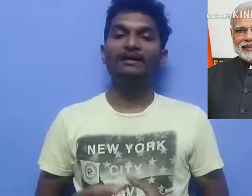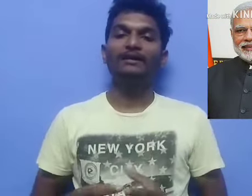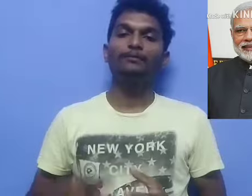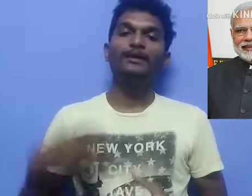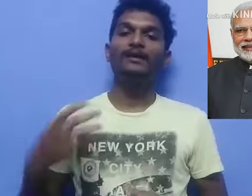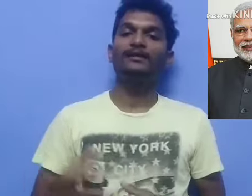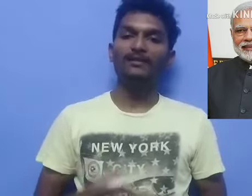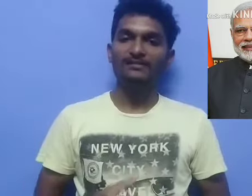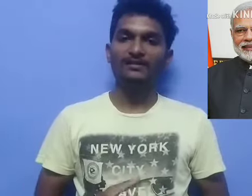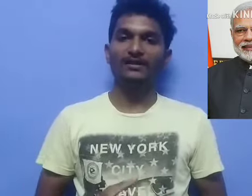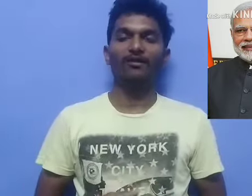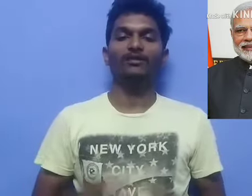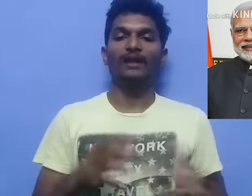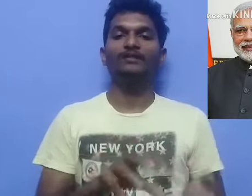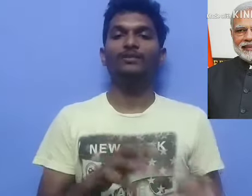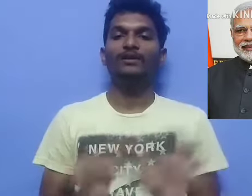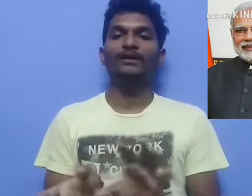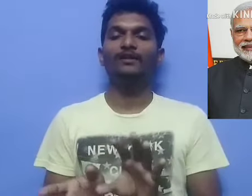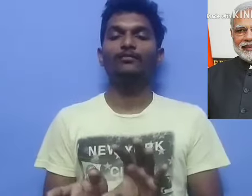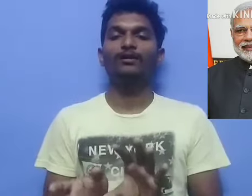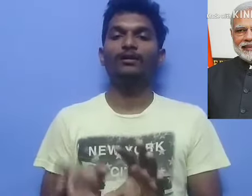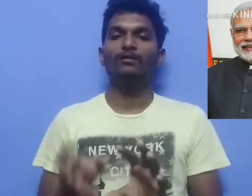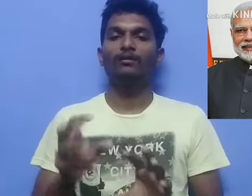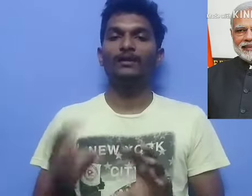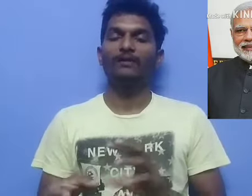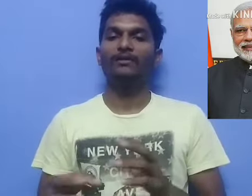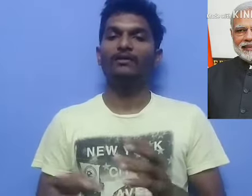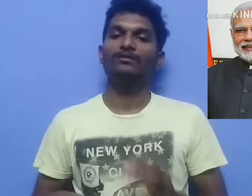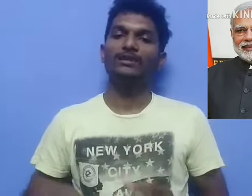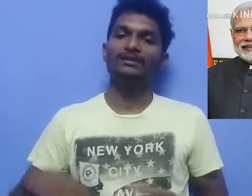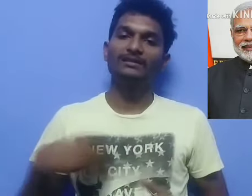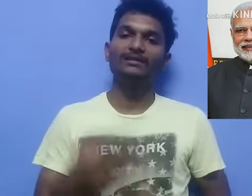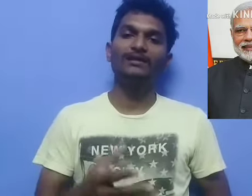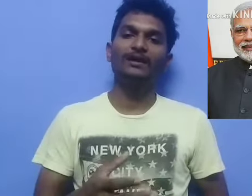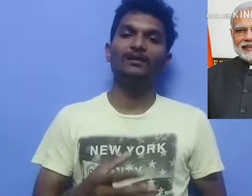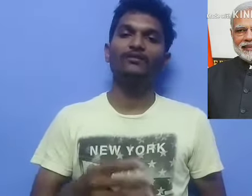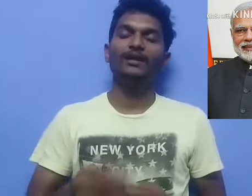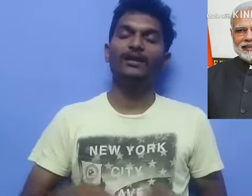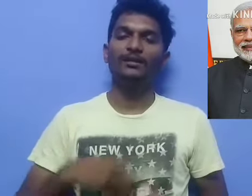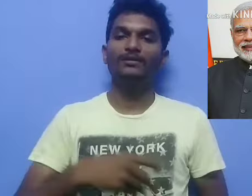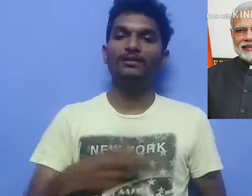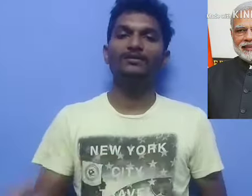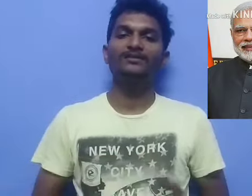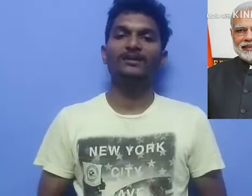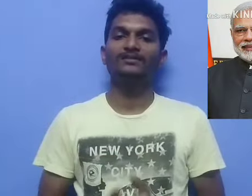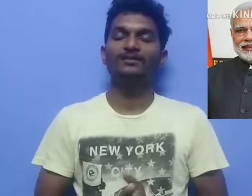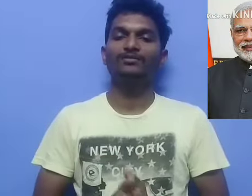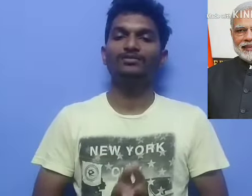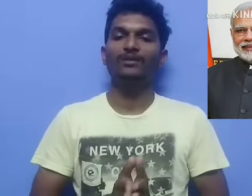மக்கள்கிட்ட பெரிய ரீச் இருக்கு. அவர் நல்லது பண்றாரா கெட்டது பண்றாரா, இப்போ நிறைய பேர் அவர் வந்து திட்டுறதுக்காகவே நிறைய பேருக்கிட்ட ரீச் ஆயிடுச்சு அப்படின்னு சொல்லலாம்.